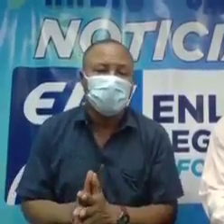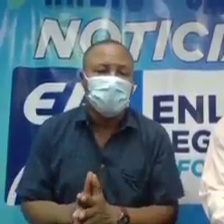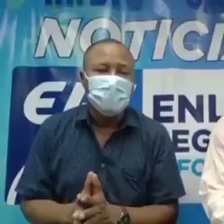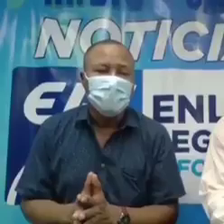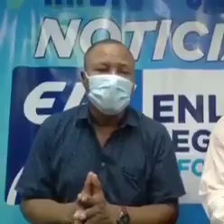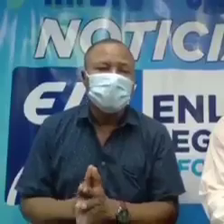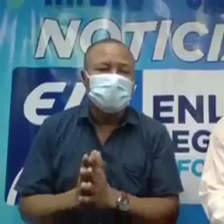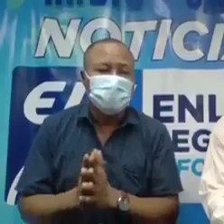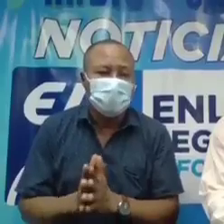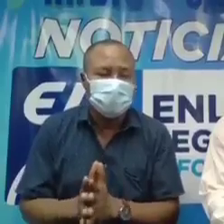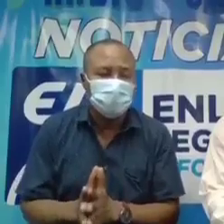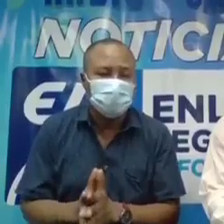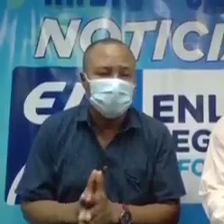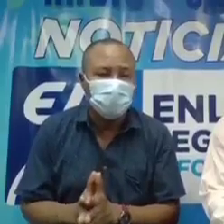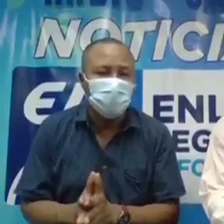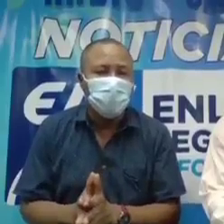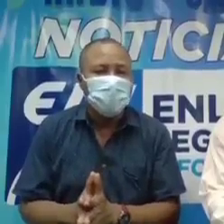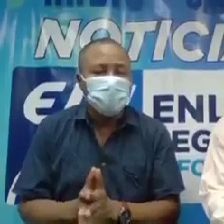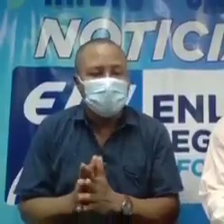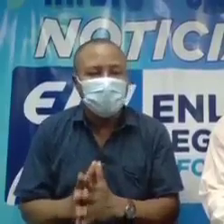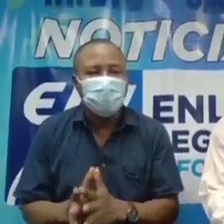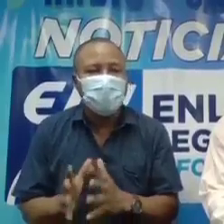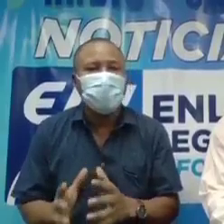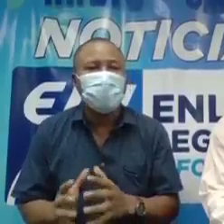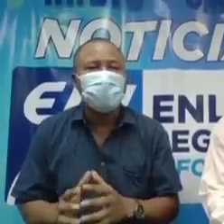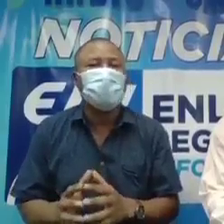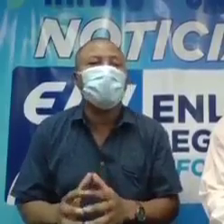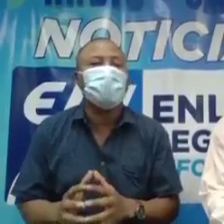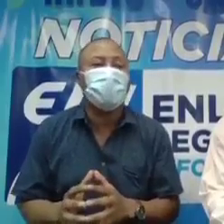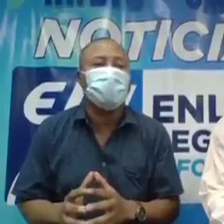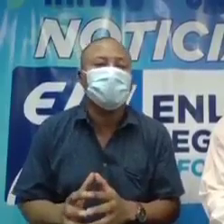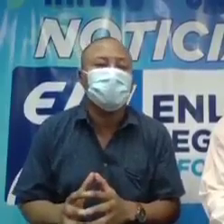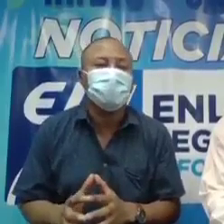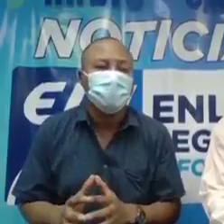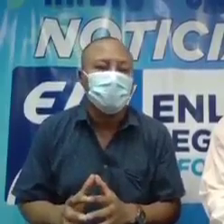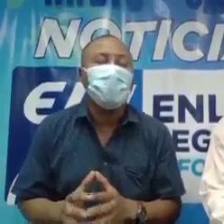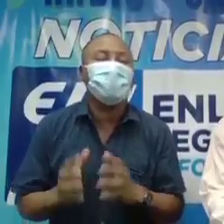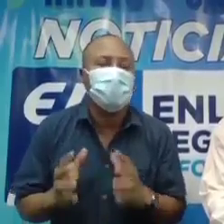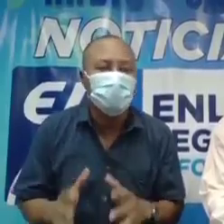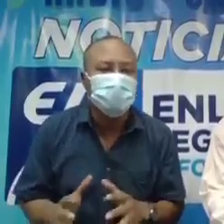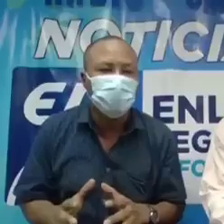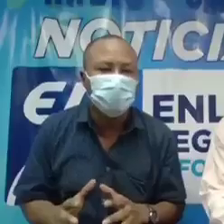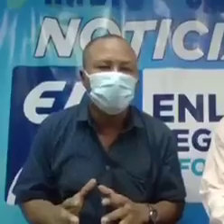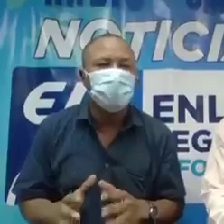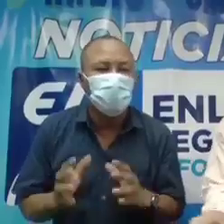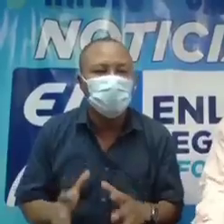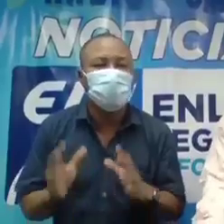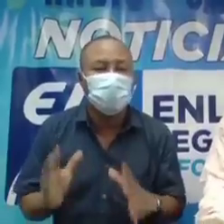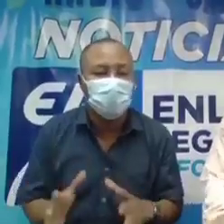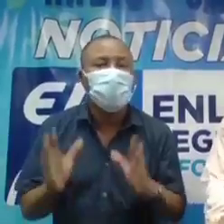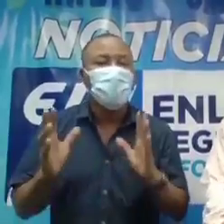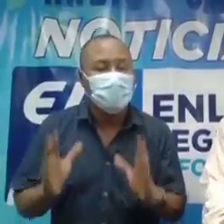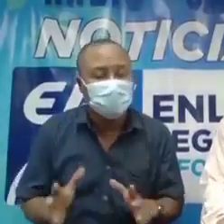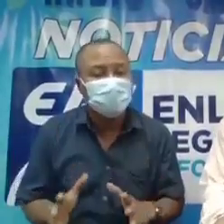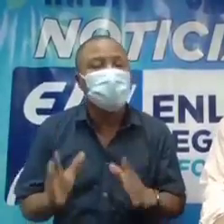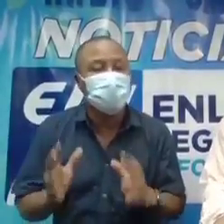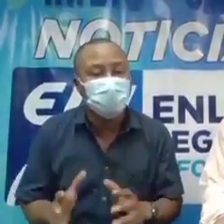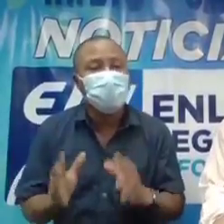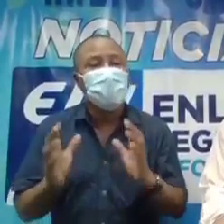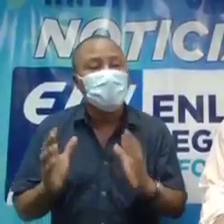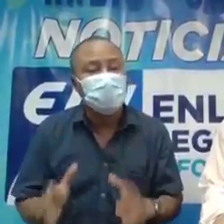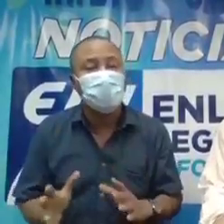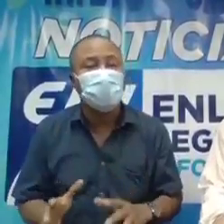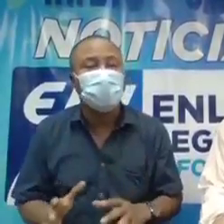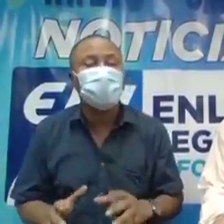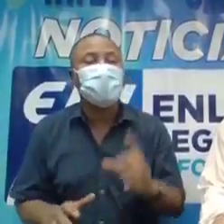que la situación se la maneje de acuerdo a nuestras atribuciones. No hay